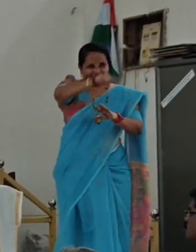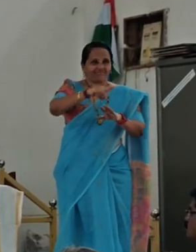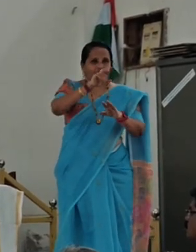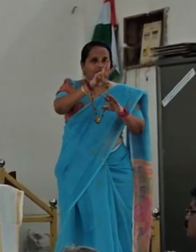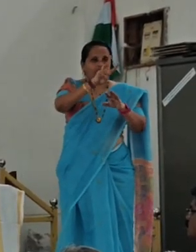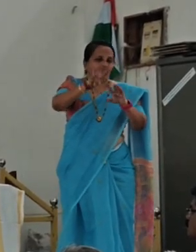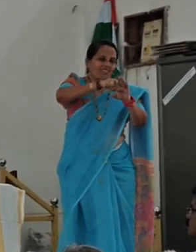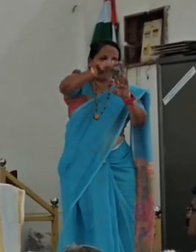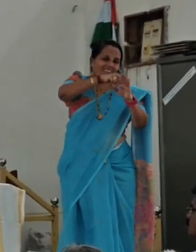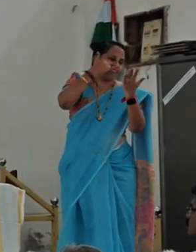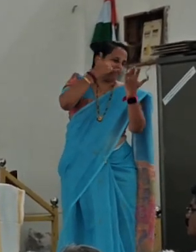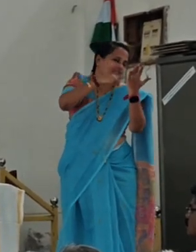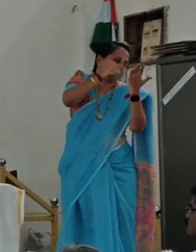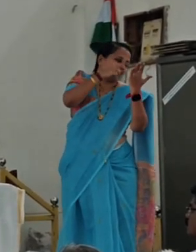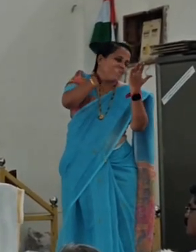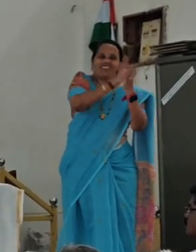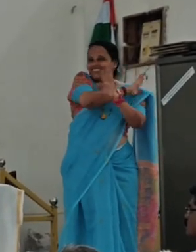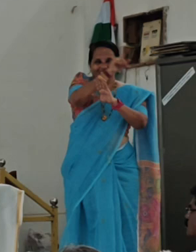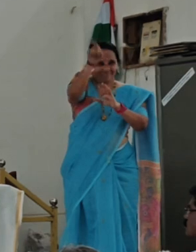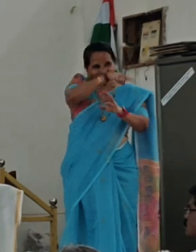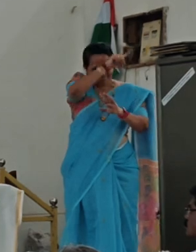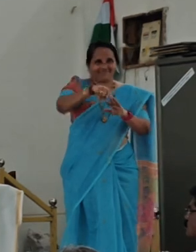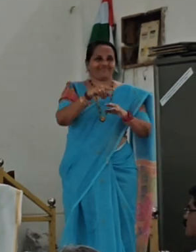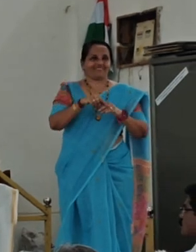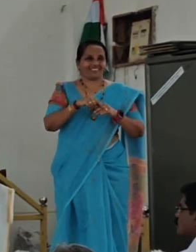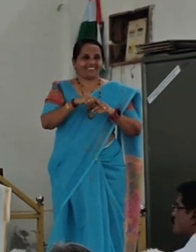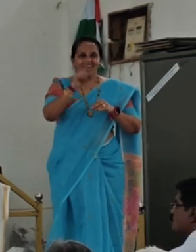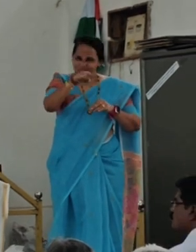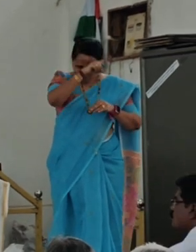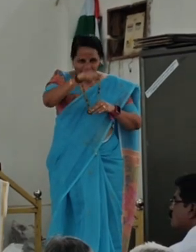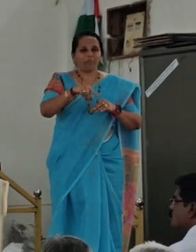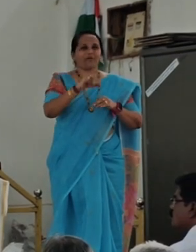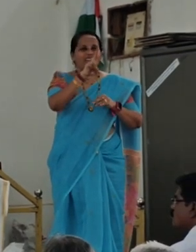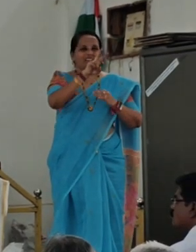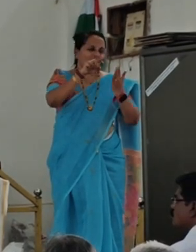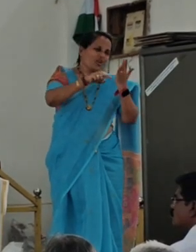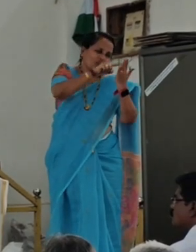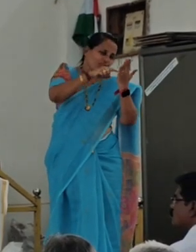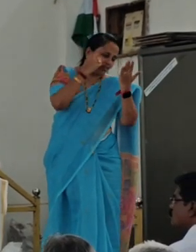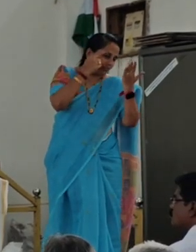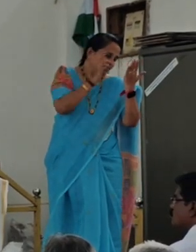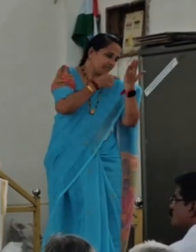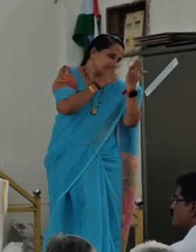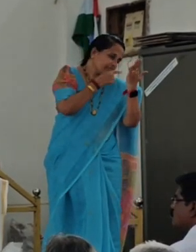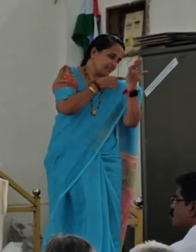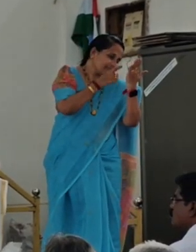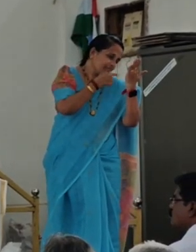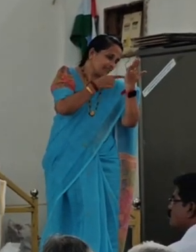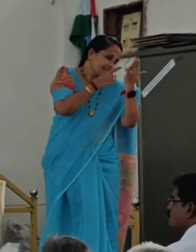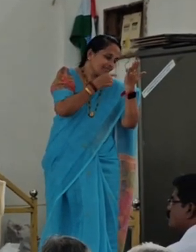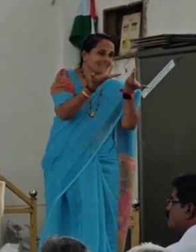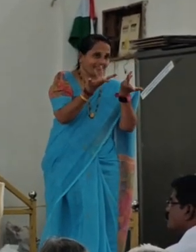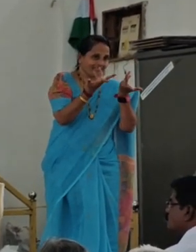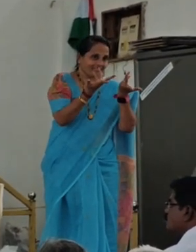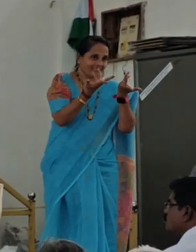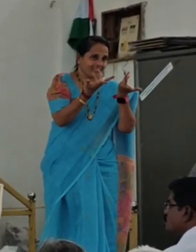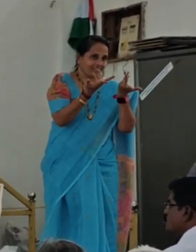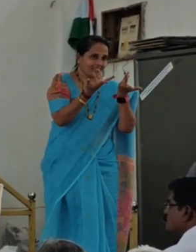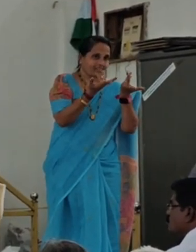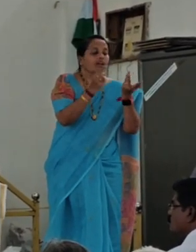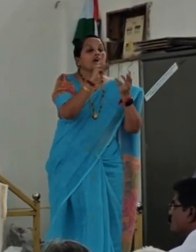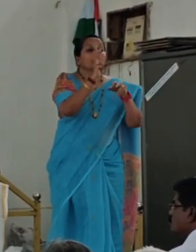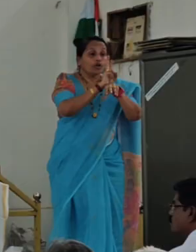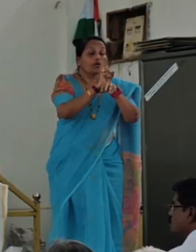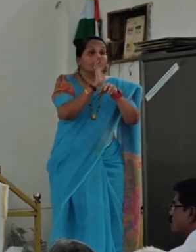మాకుంది సెల్ ఫోన్, ప్రధానంగా సెల్ ఫోనే చూస్తూ ఉంటాం. ఇట్ ఈస్ నథింగ్ బట్ ఎడిక్షన్, బట్ డోంట్ ఎడిక్ట్ టు ది సెల్